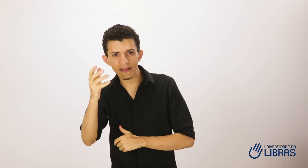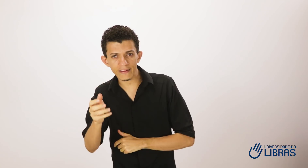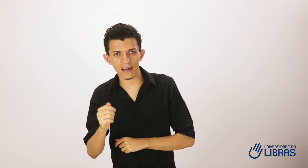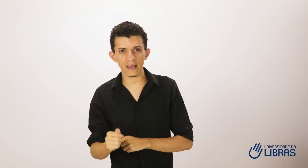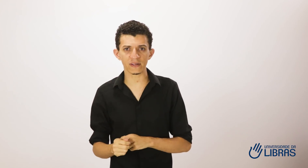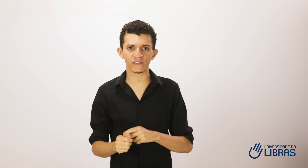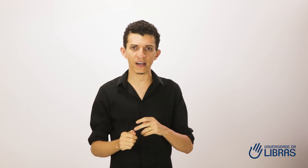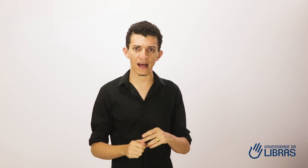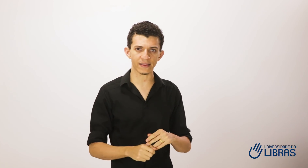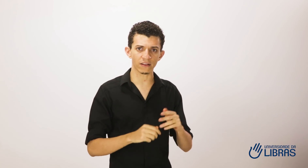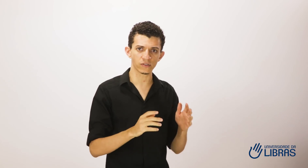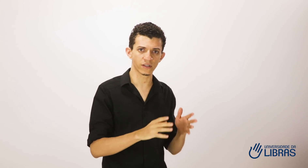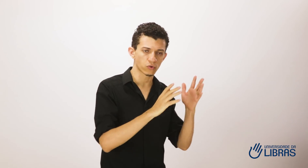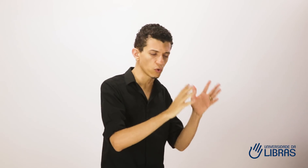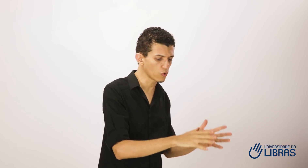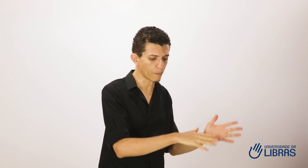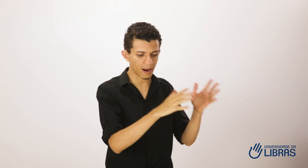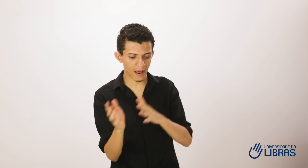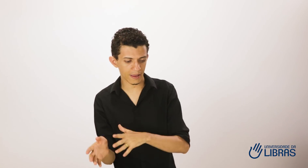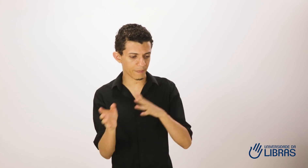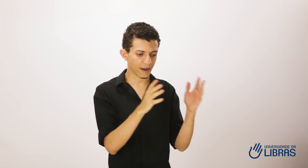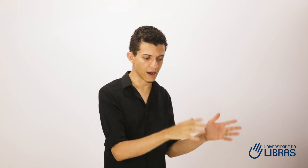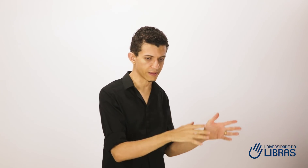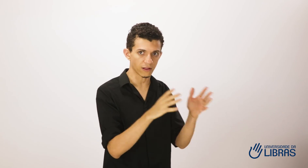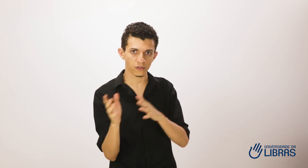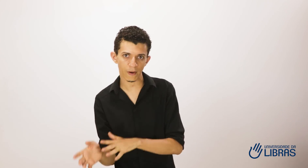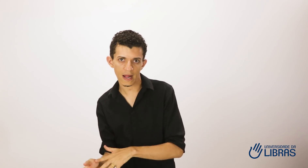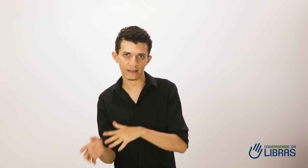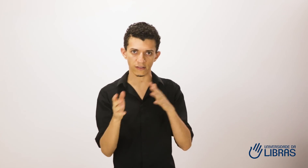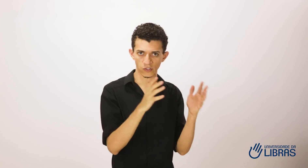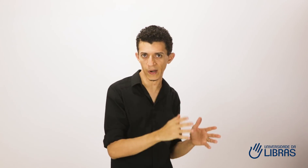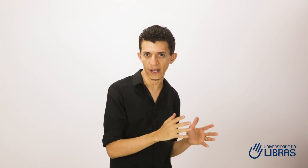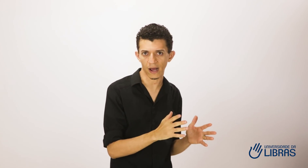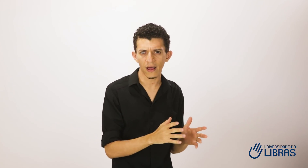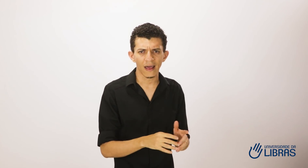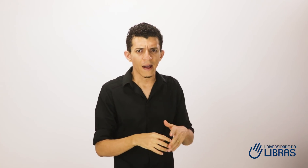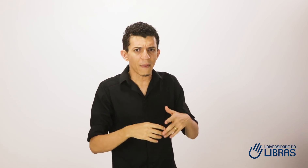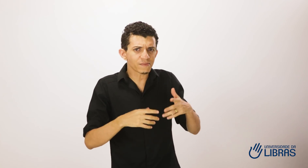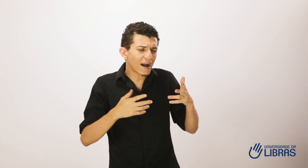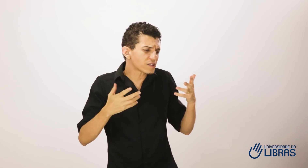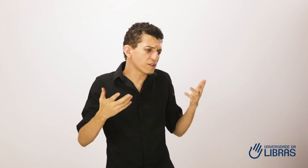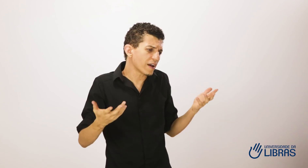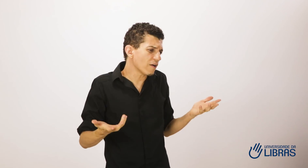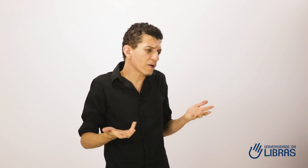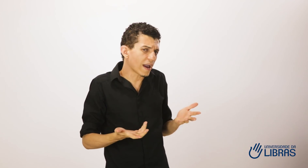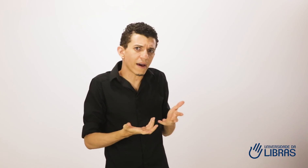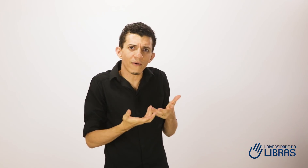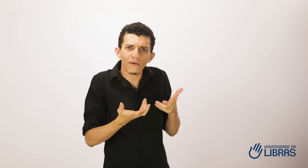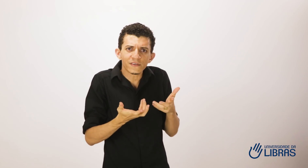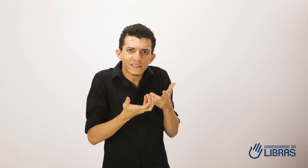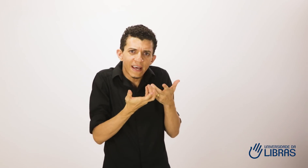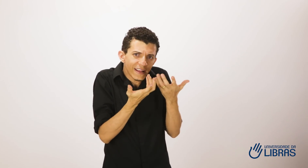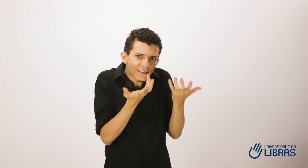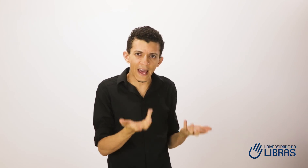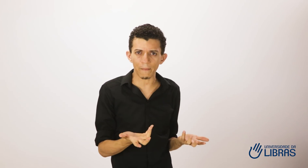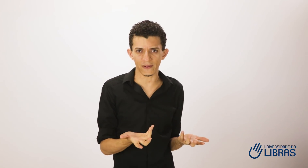aprendendo a Libras, fica lá traduzindo tudo para lá e para cá. Traduz para lá, traduz para cá. Mas, Madison, eu quero ser